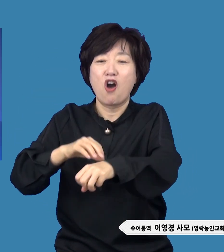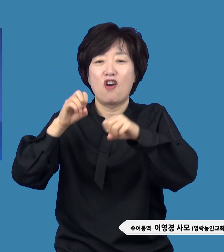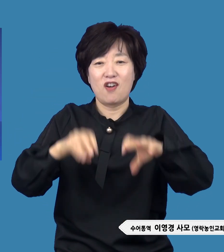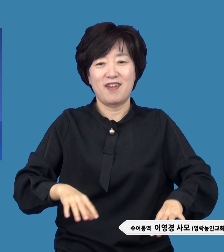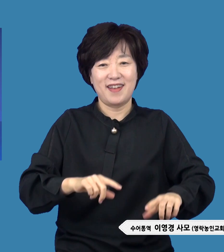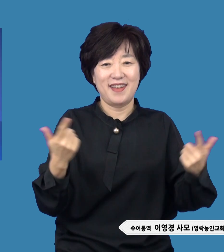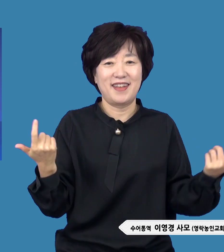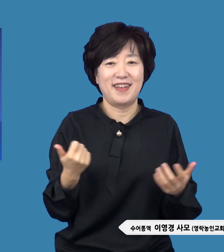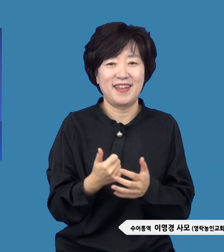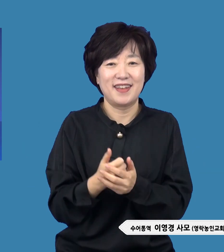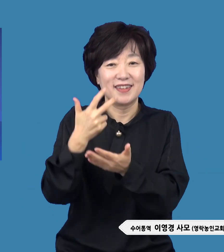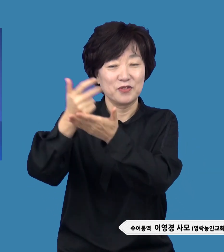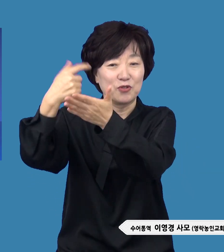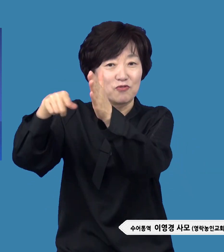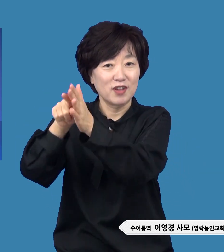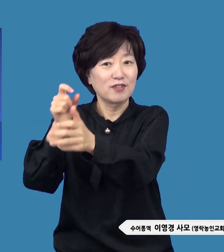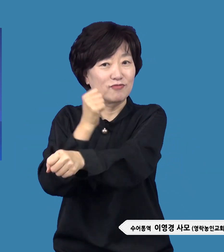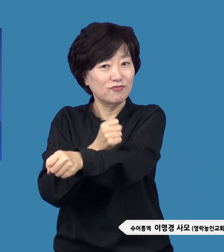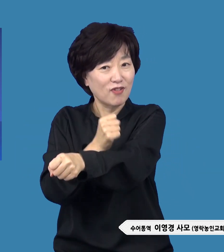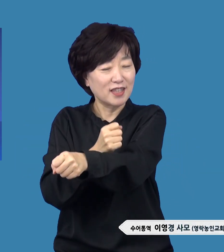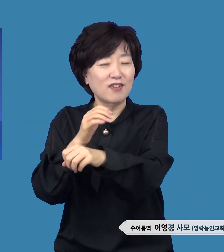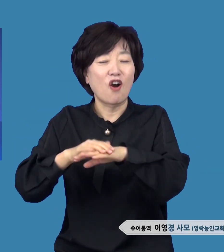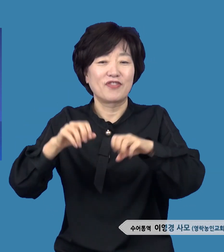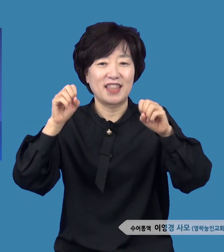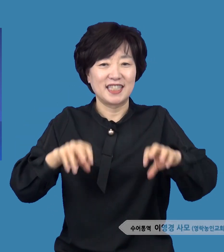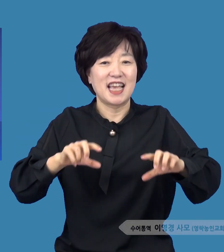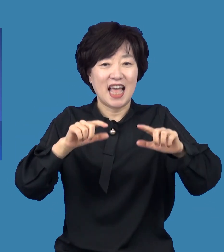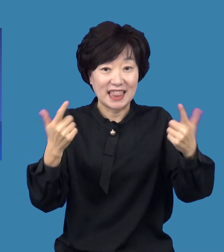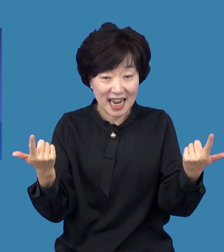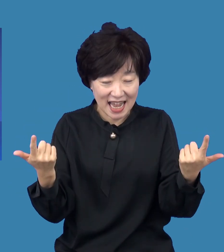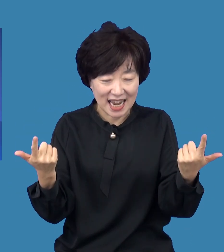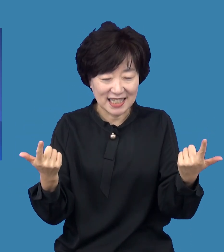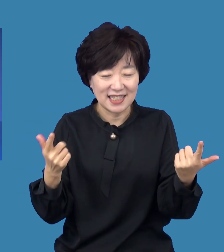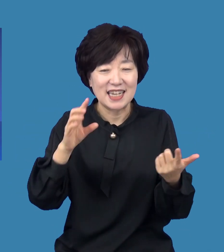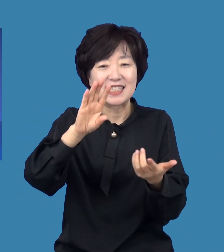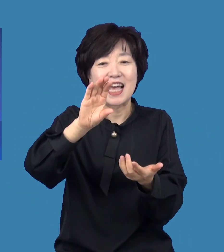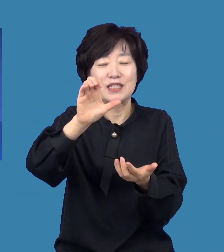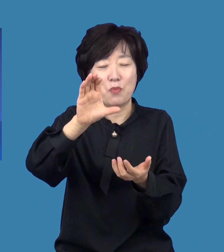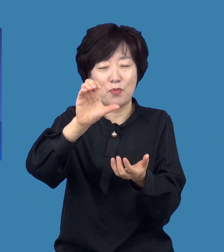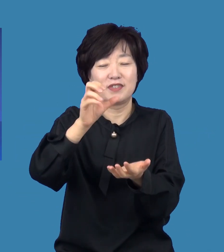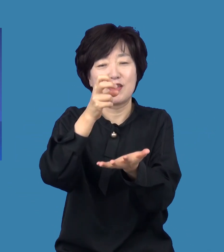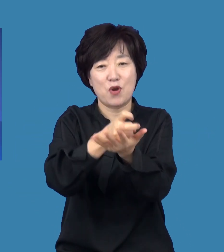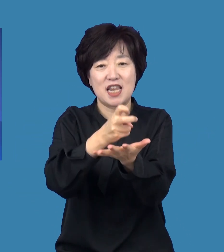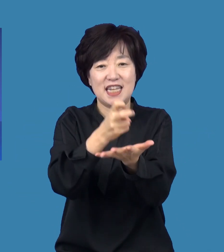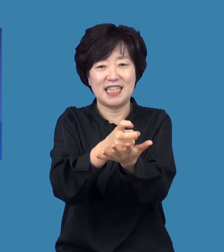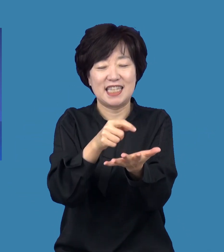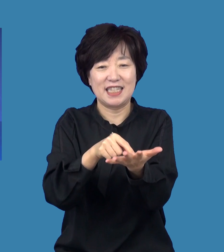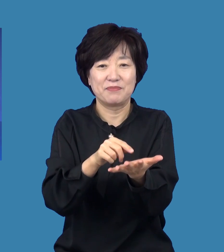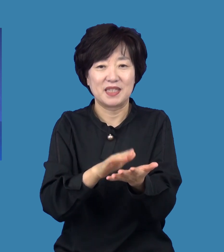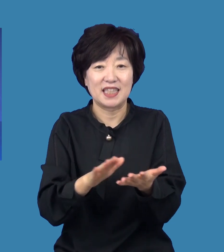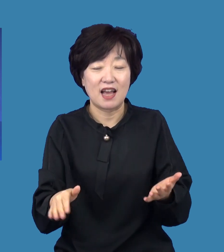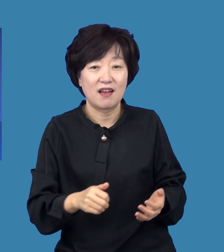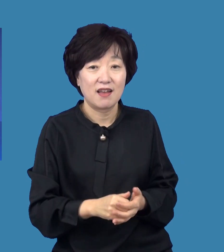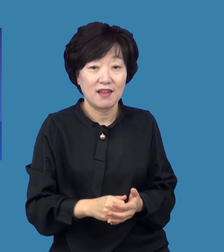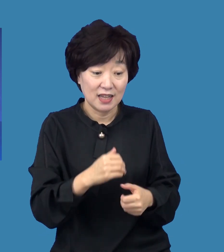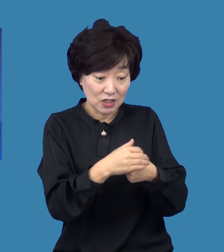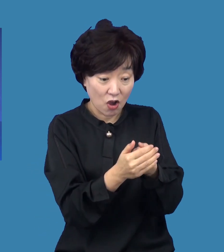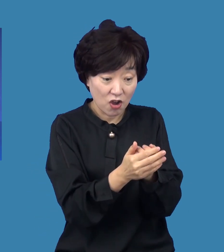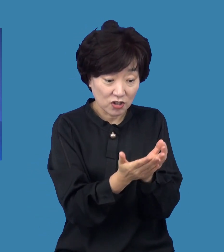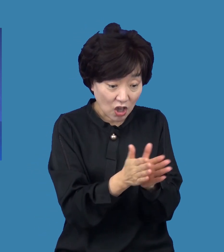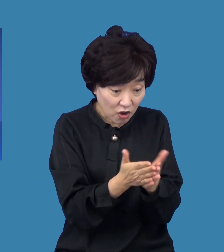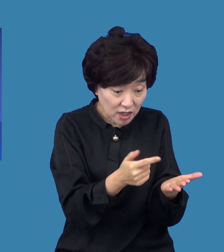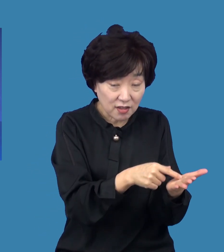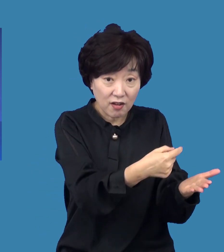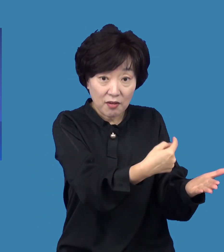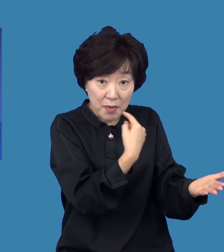위해서 수고하는 것은 헛되지 않다라고 하는 것이 45번째 원리입니다. 성경은 여러분 영원하지 않은